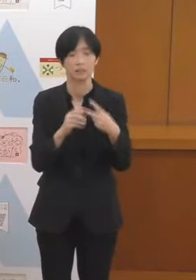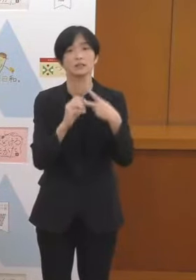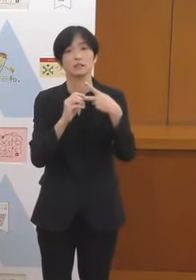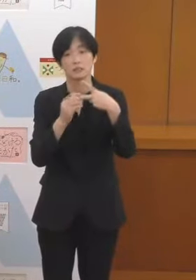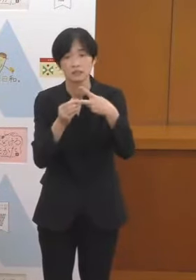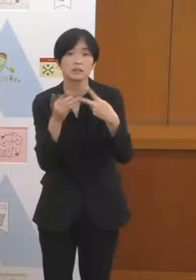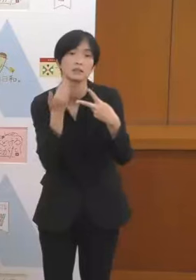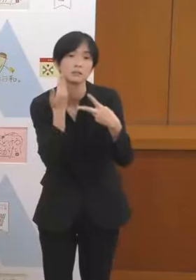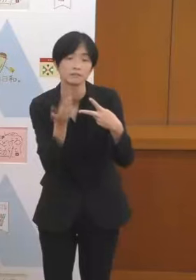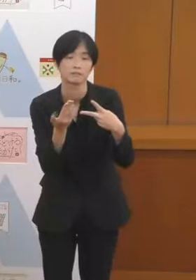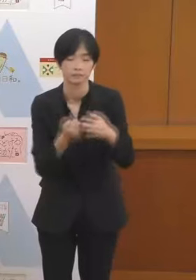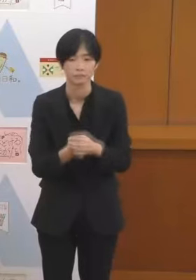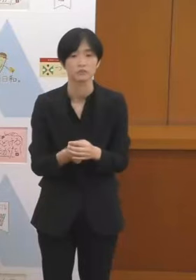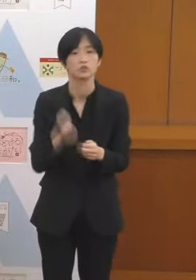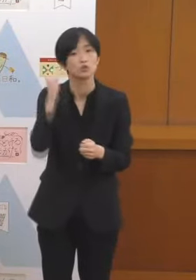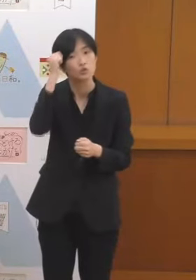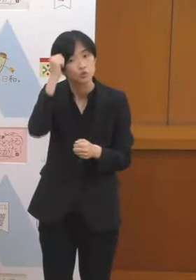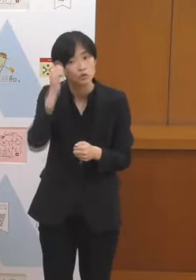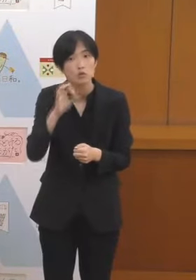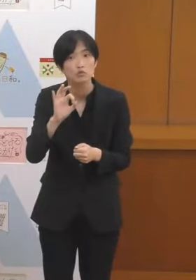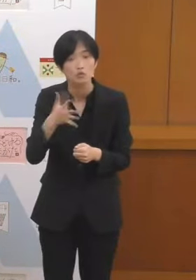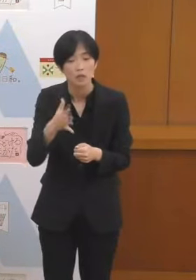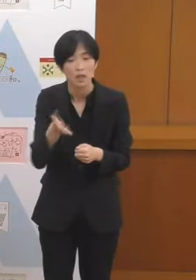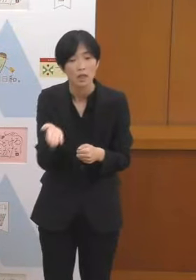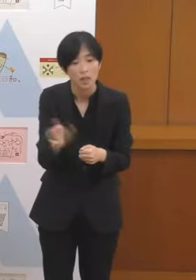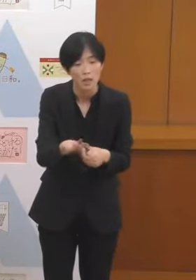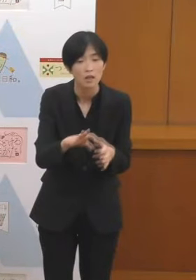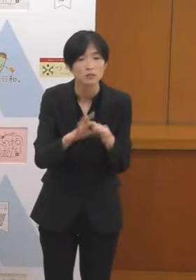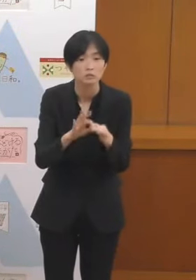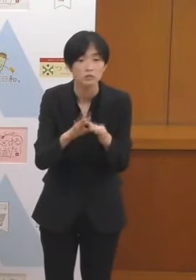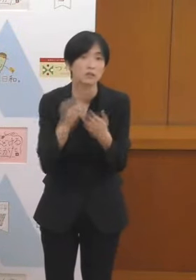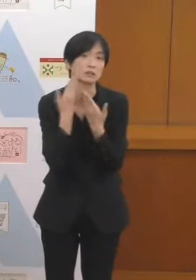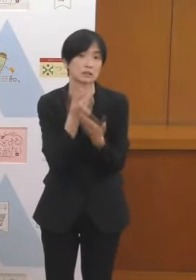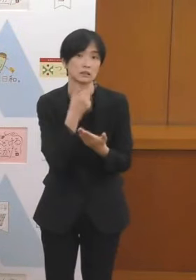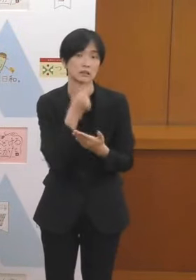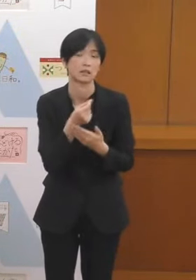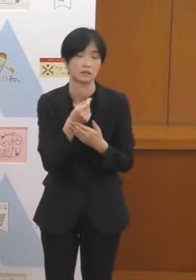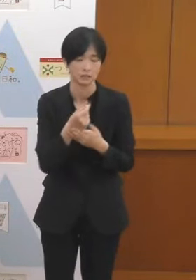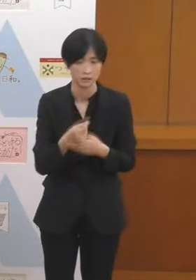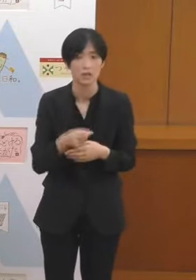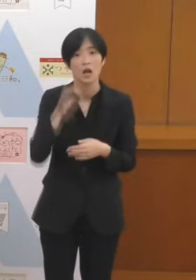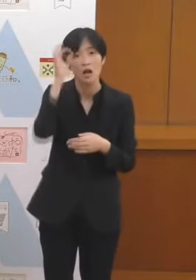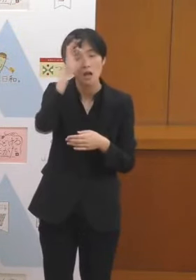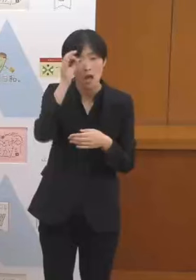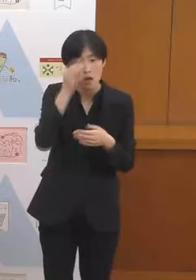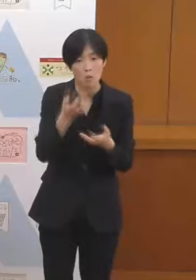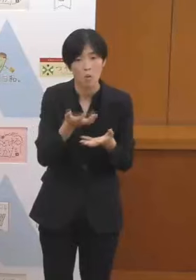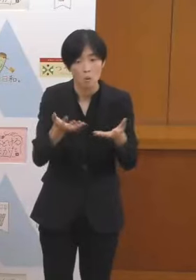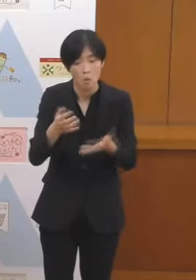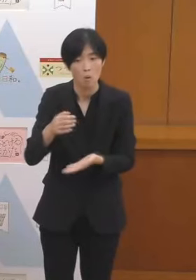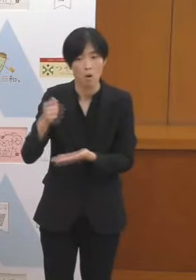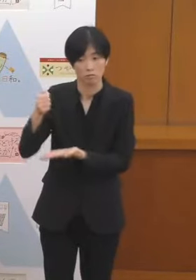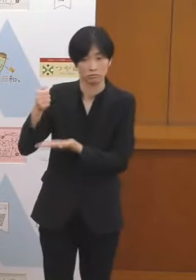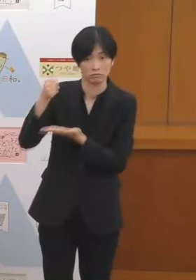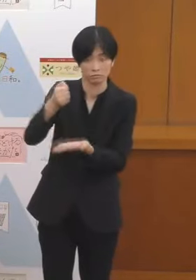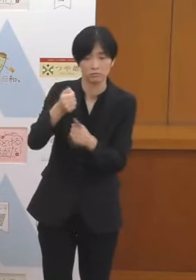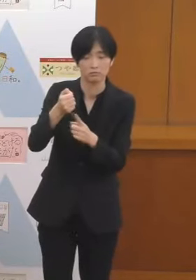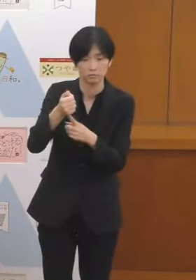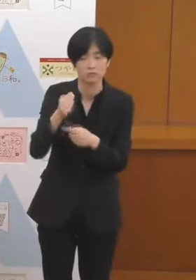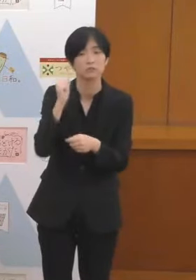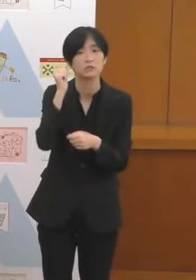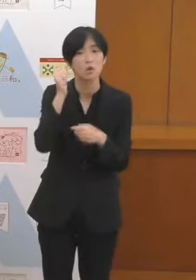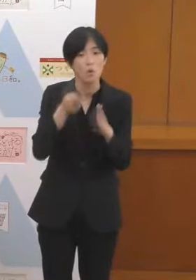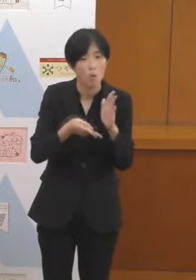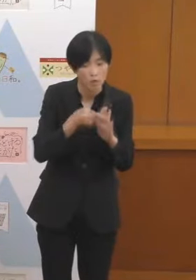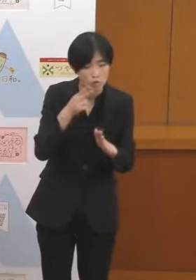移りますえっと宿泊税の導入に関するご質問です観光振興の財源としてホテルや旅館の宿泊